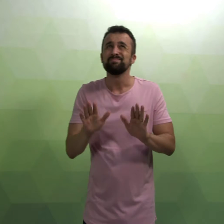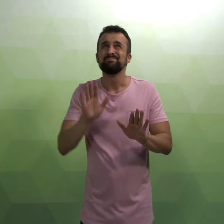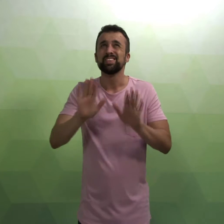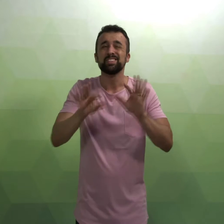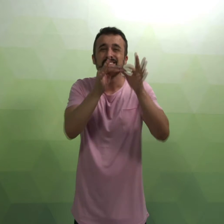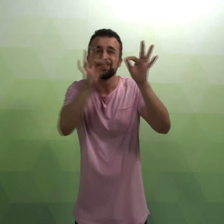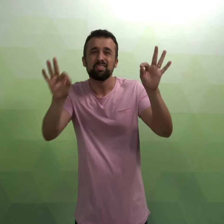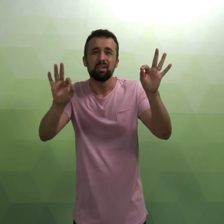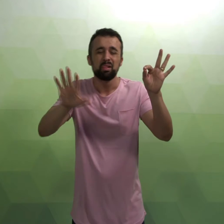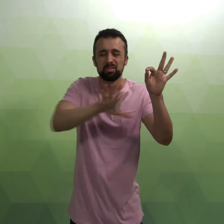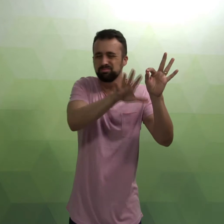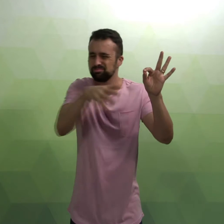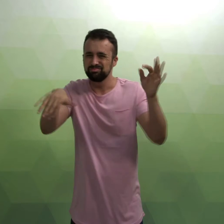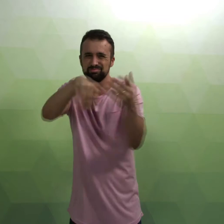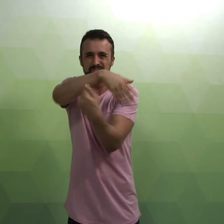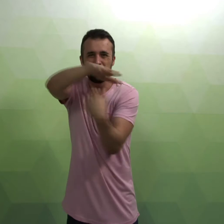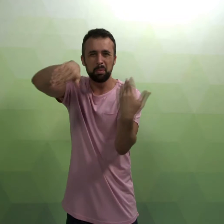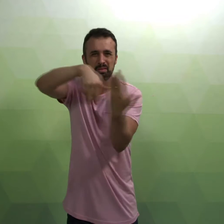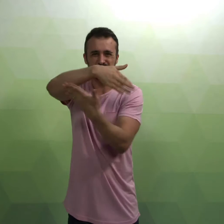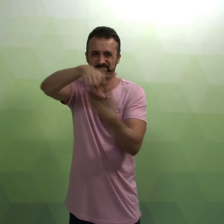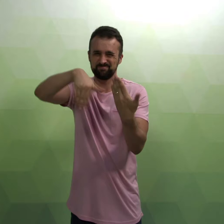mas de forma ainda desordenada.